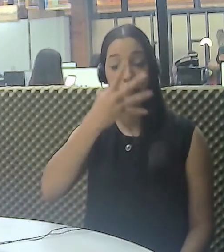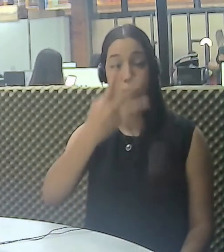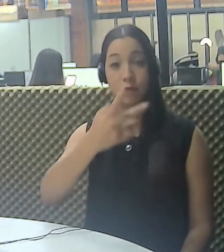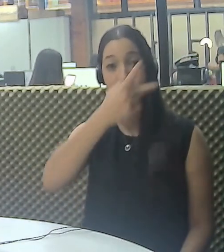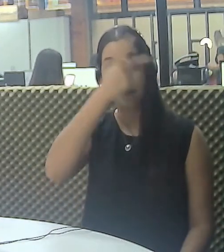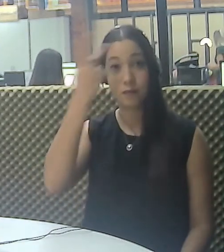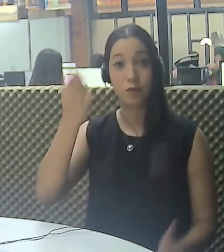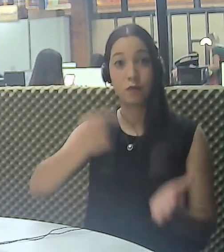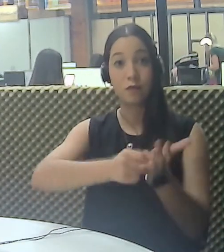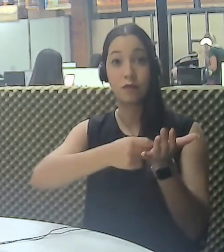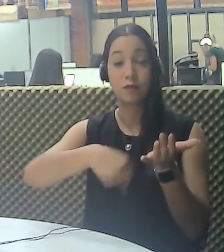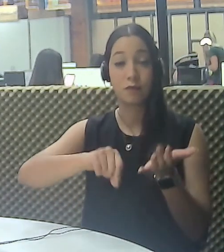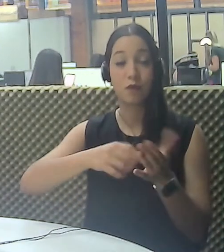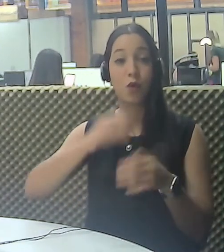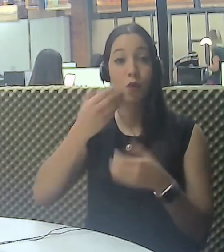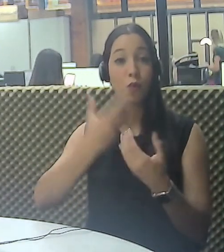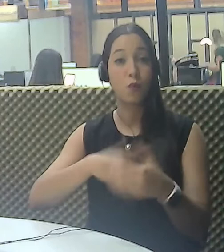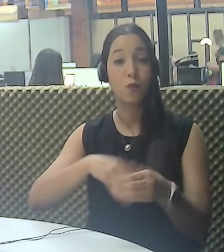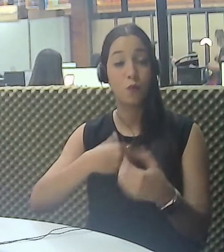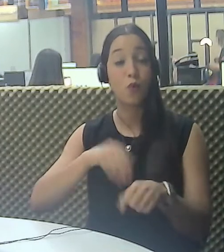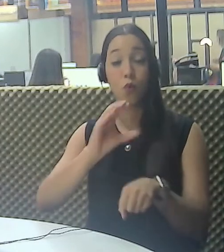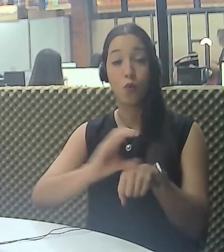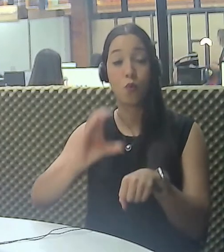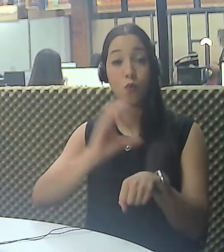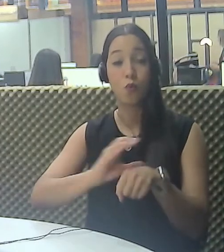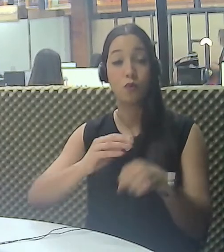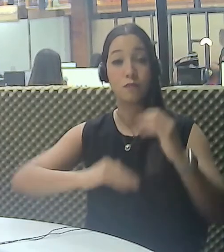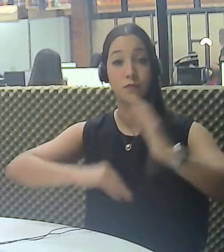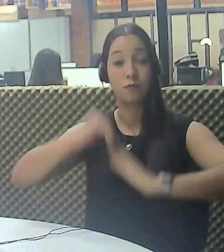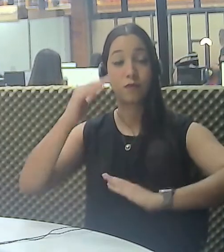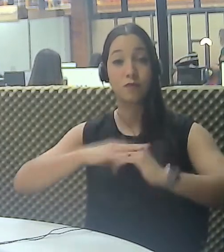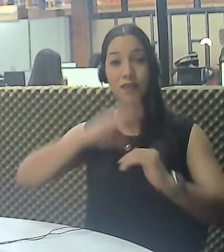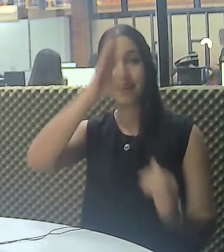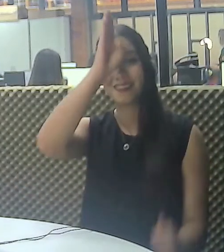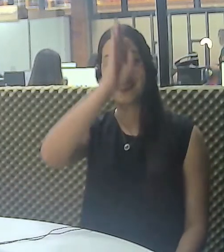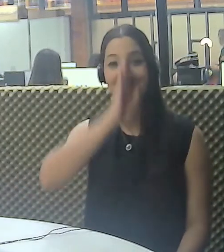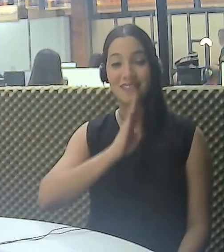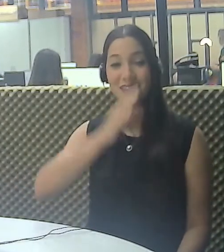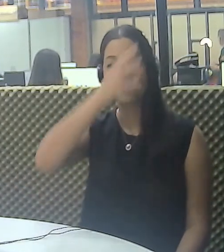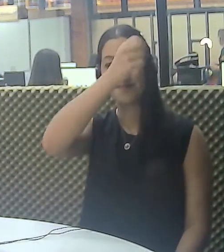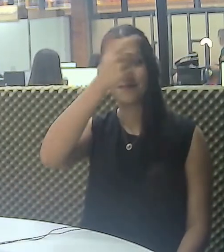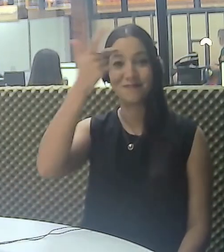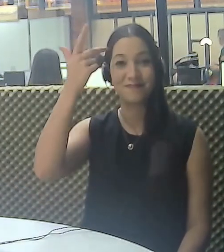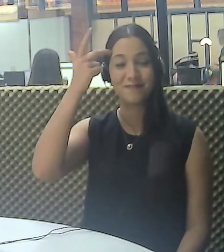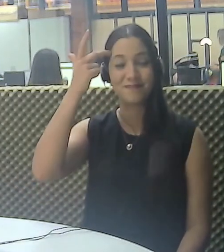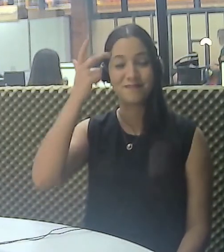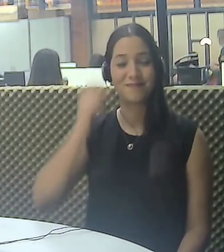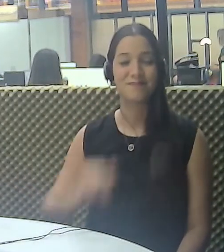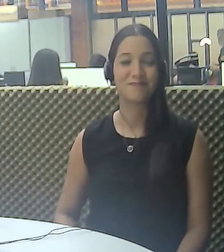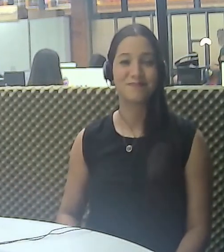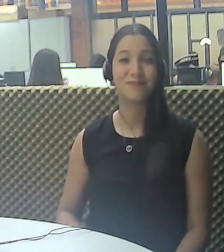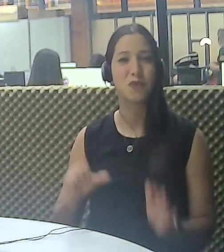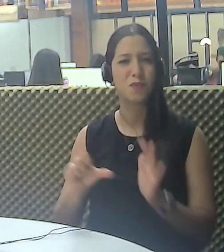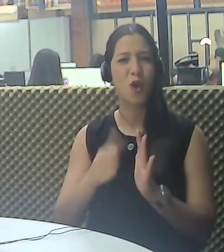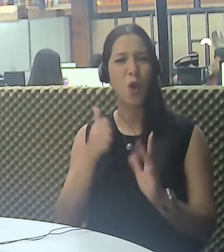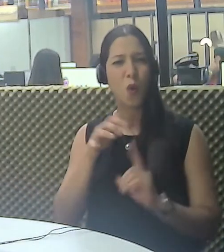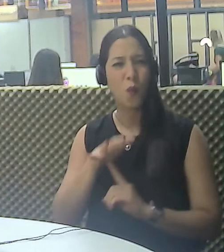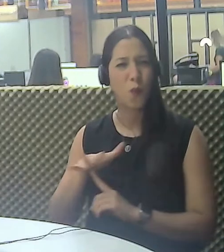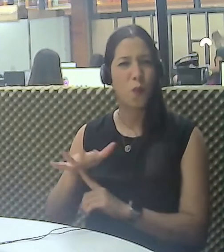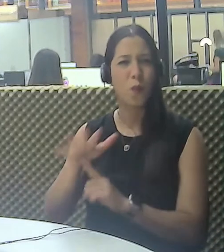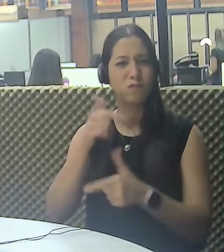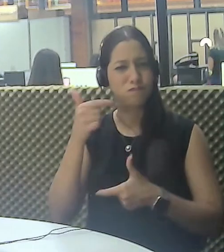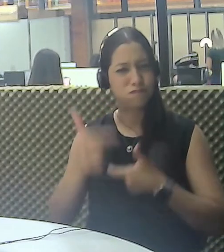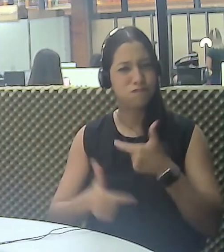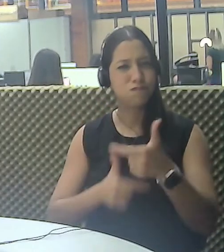se inscreveram para os cursos profissionalizantes oferecidos gratuitamente pela Prefeitura. O primeiro mega feirão de